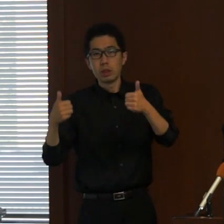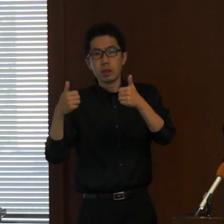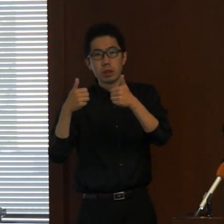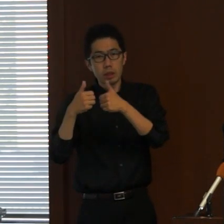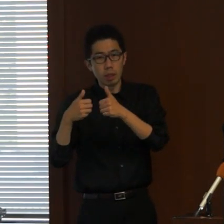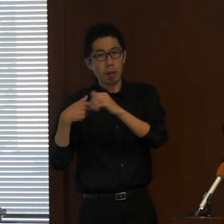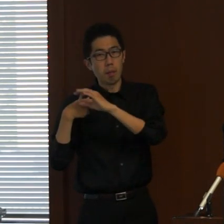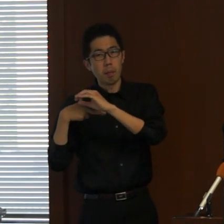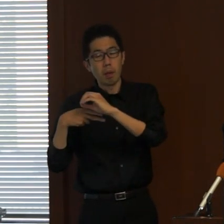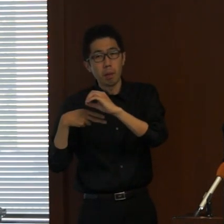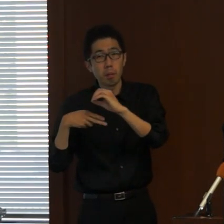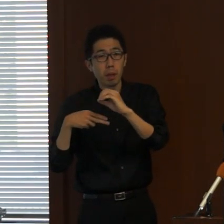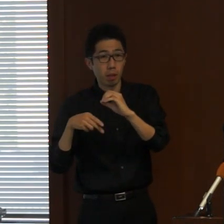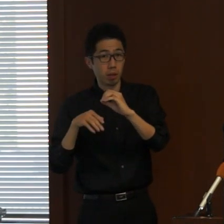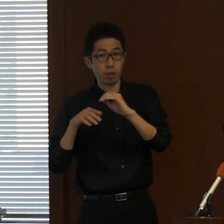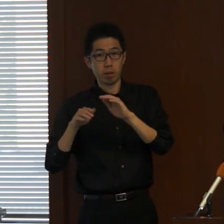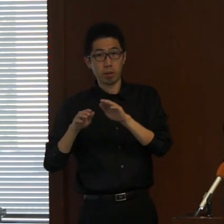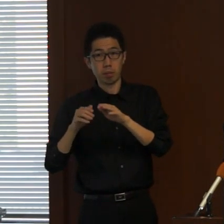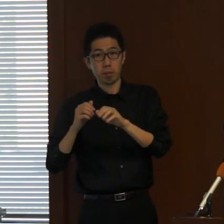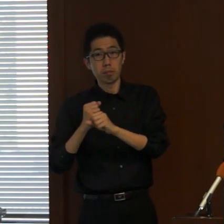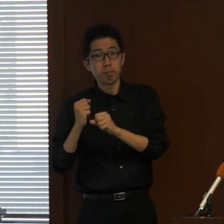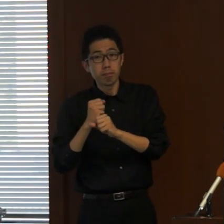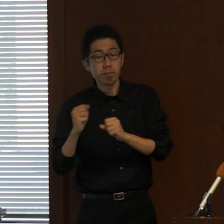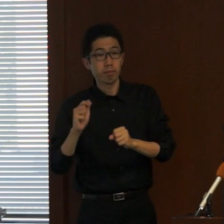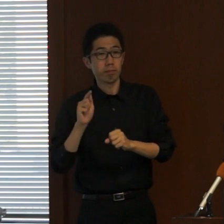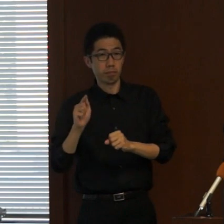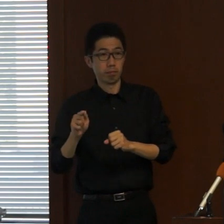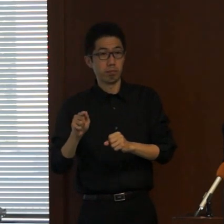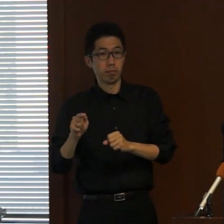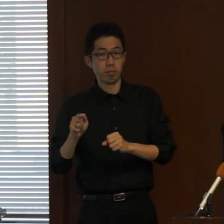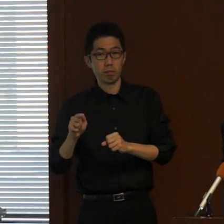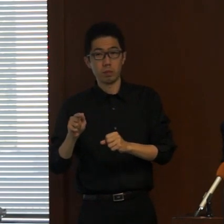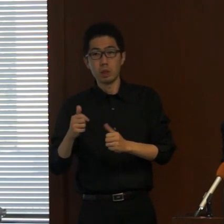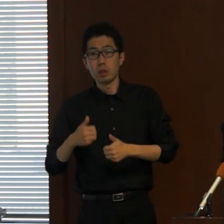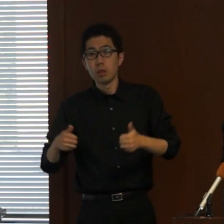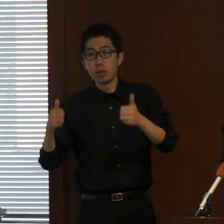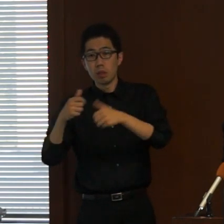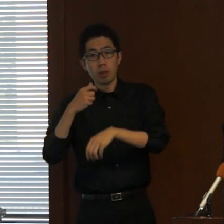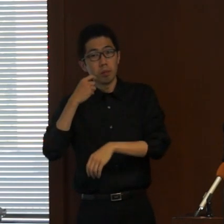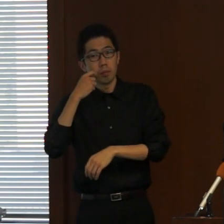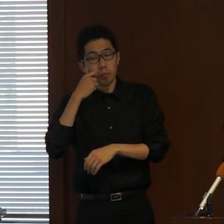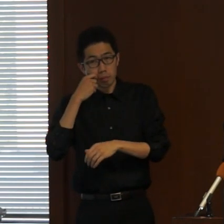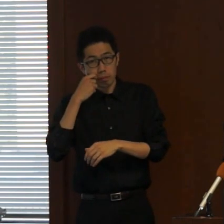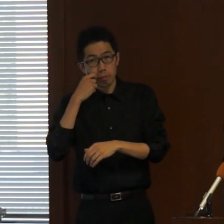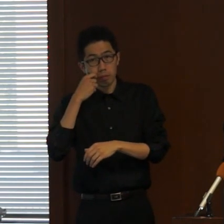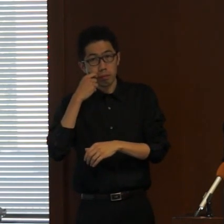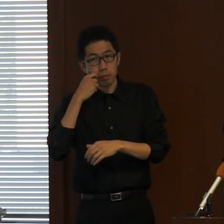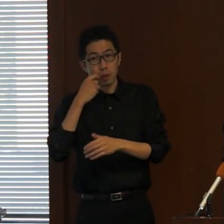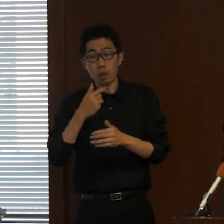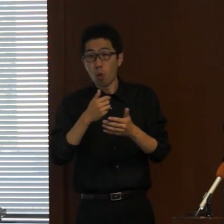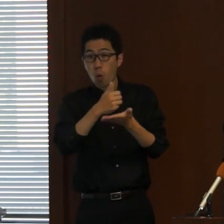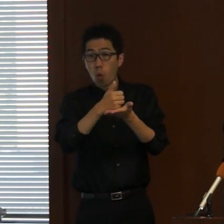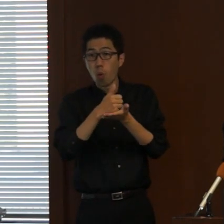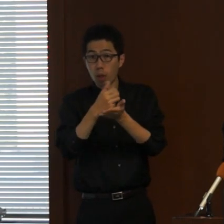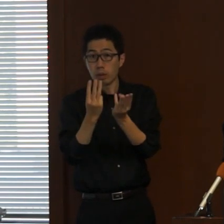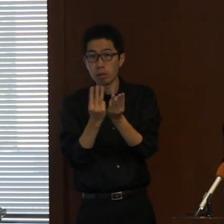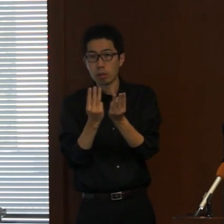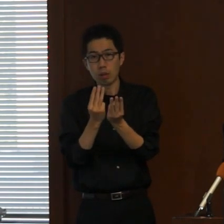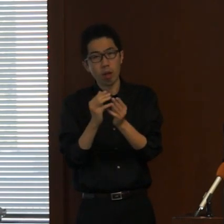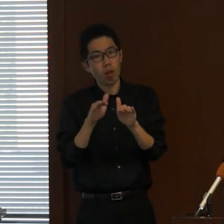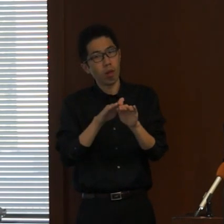ので、開催コロナで開催できてないと、その分があれ大体1万何千人いつも、